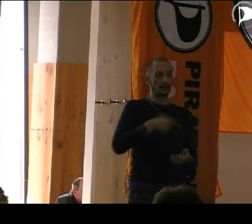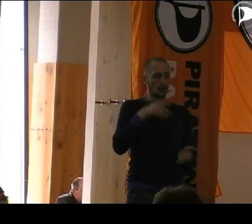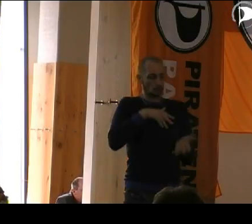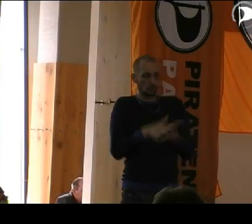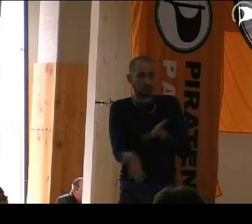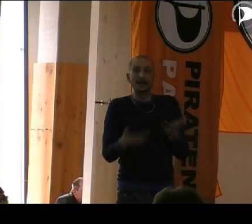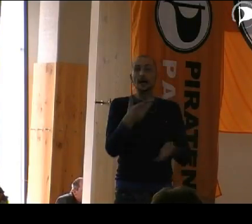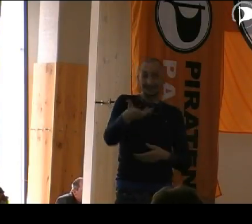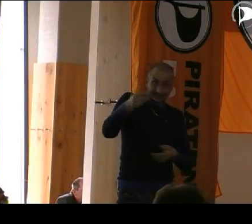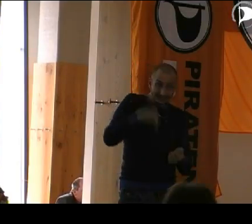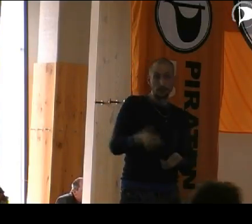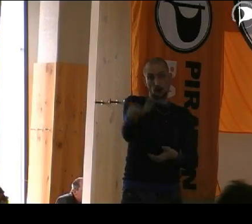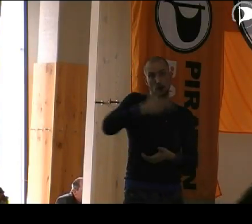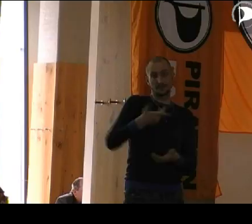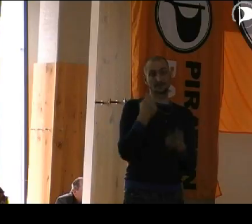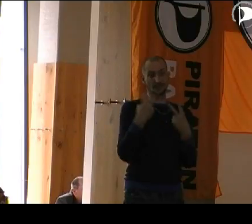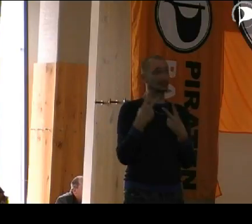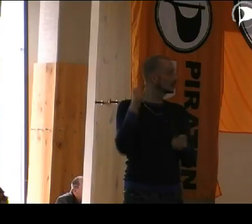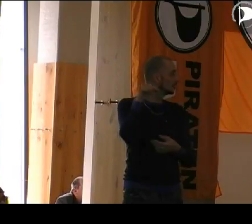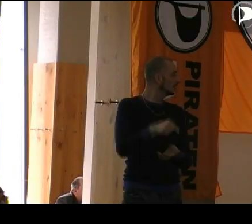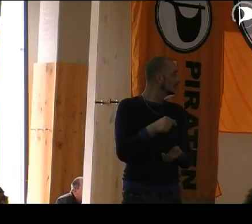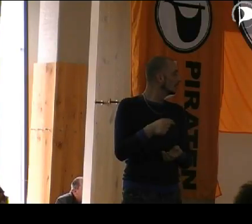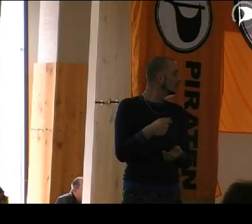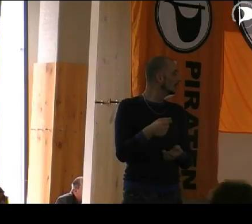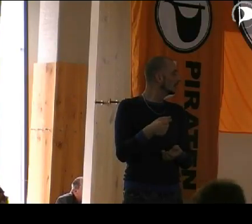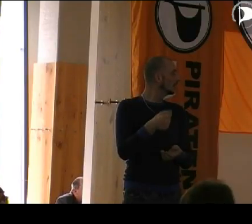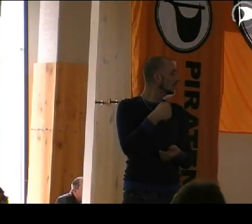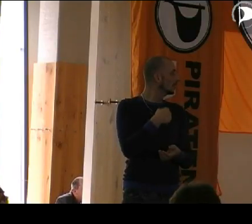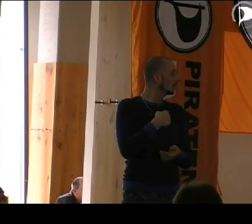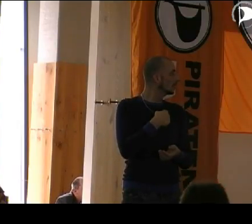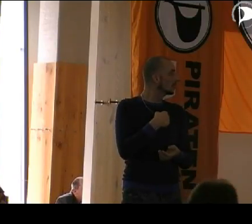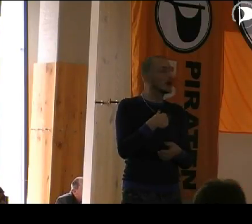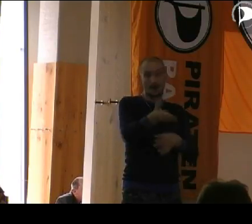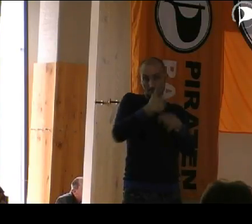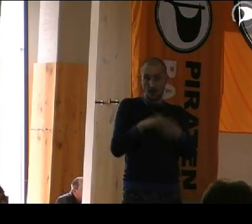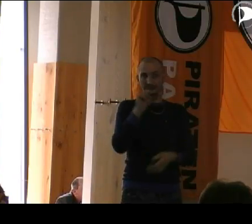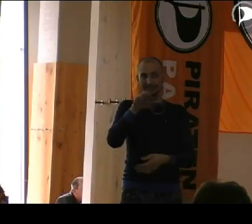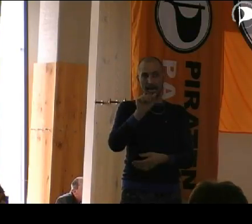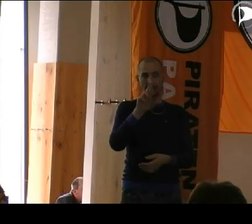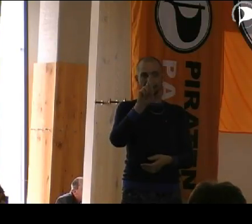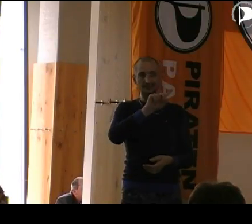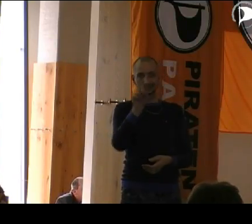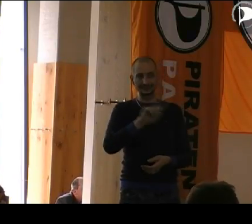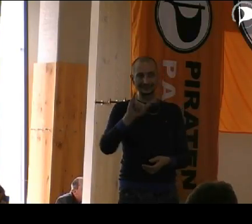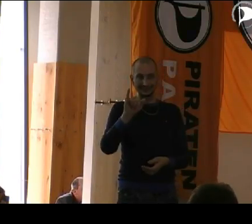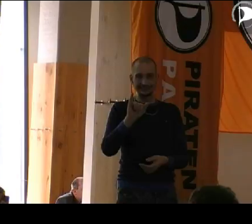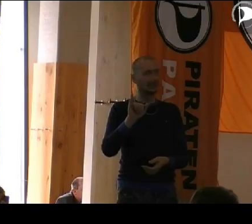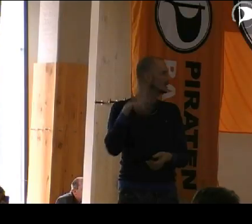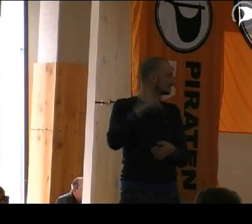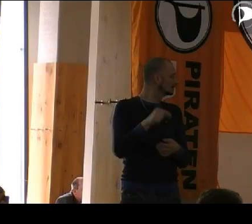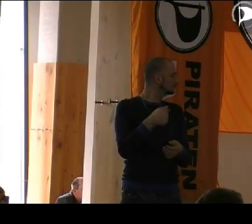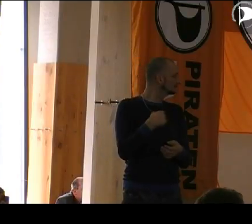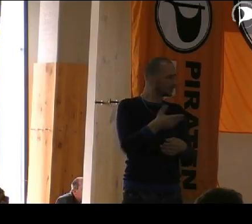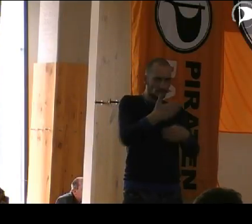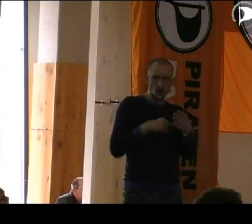wollen die unterscheidung her bin nicht das du nicht schon mal in derartig einfacher gegner weil wir uns damit zwar formell aber wenn ich jetzt den andere